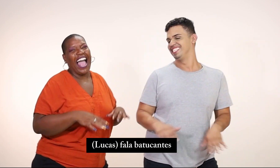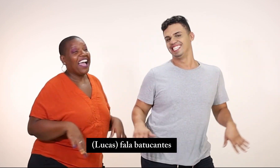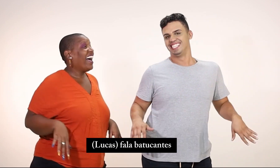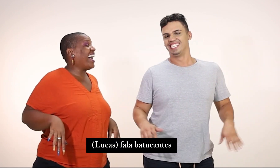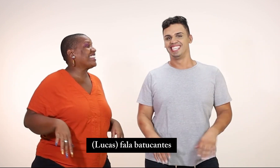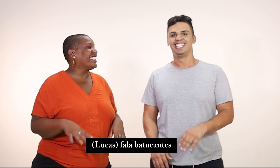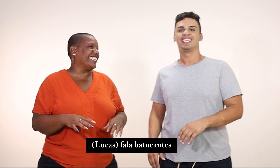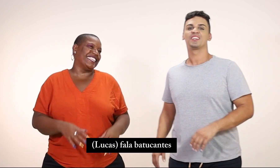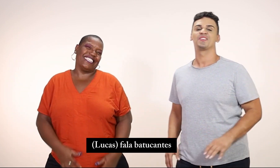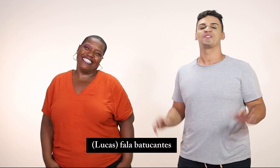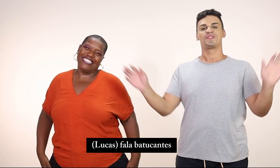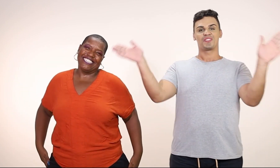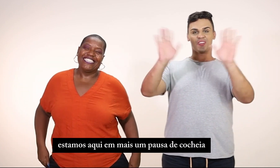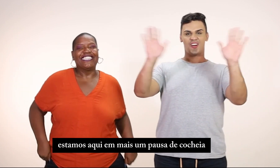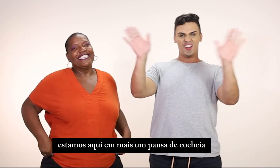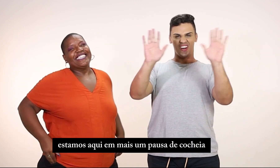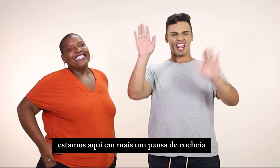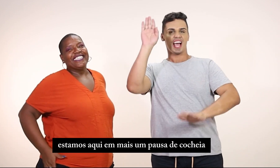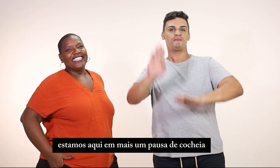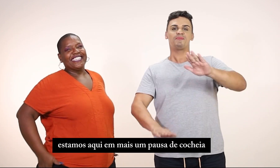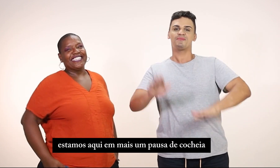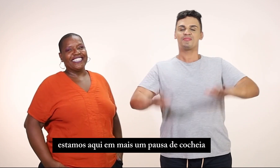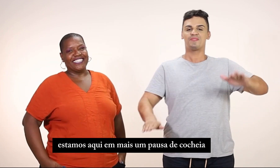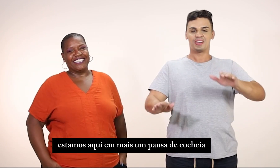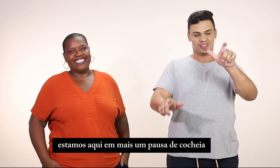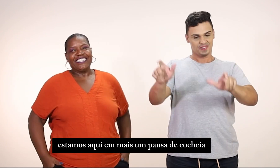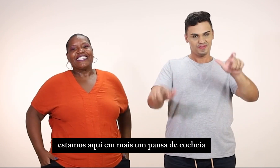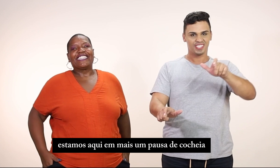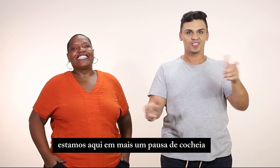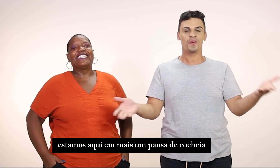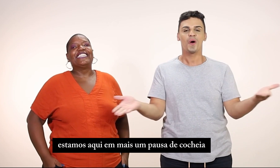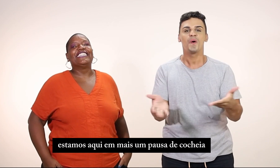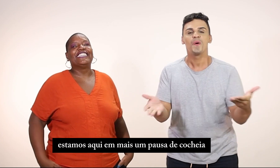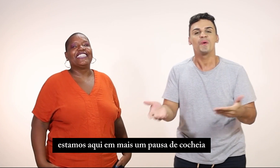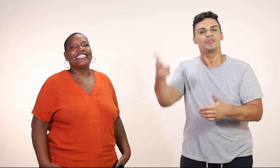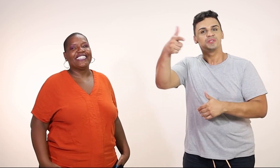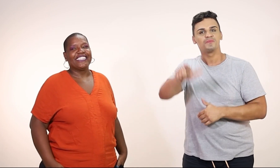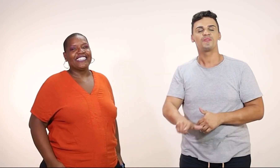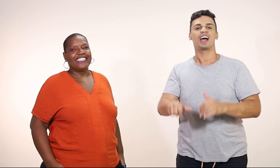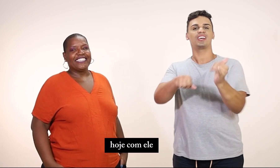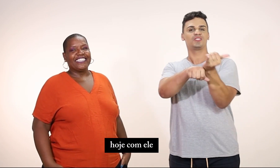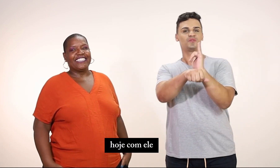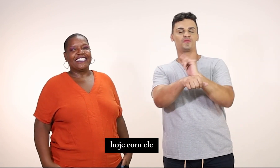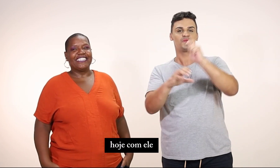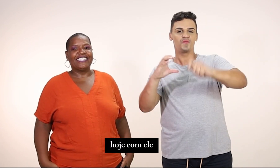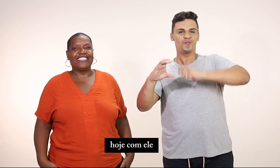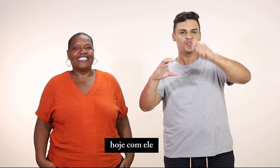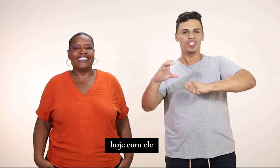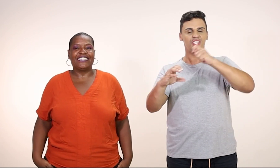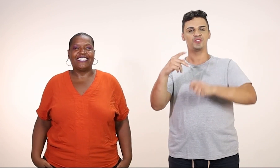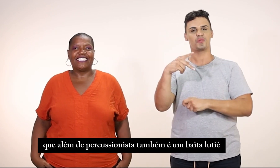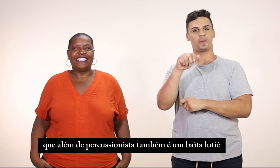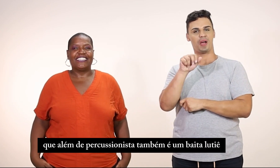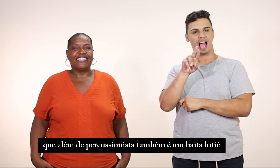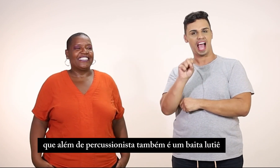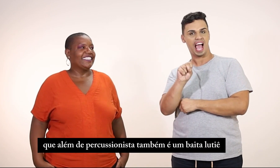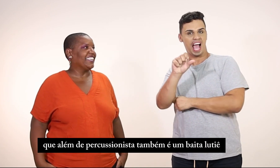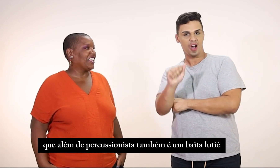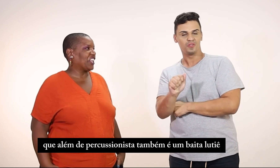Fala, batucantes! Estamos aqui em mais um Pausa de Cocheia. Hoje com ele, que além de percussionista também